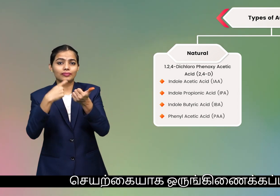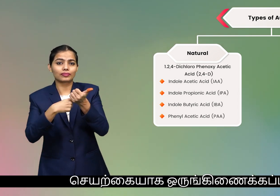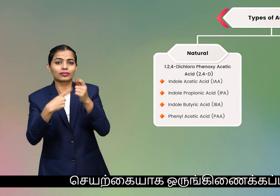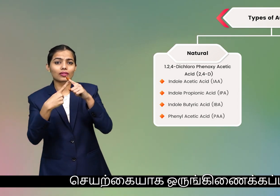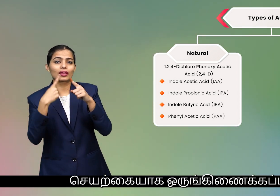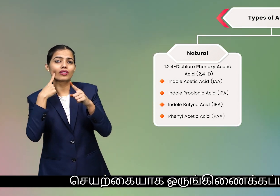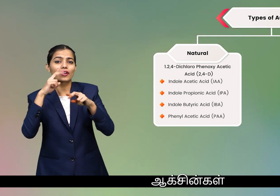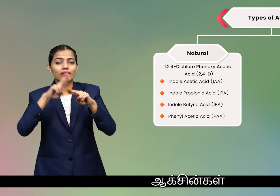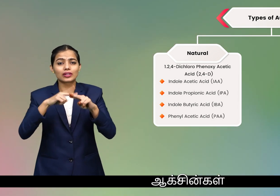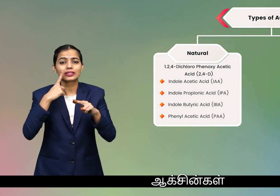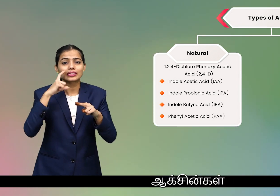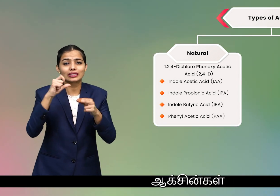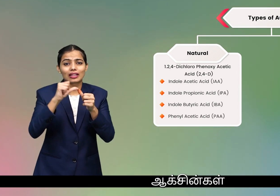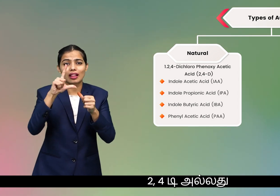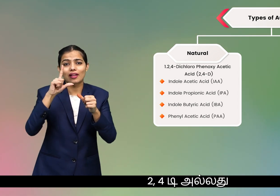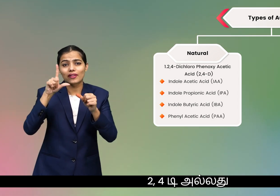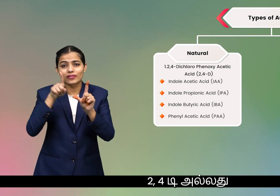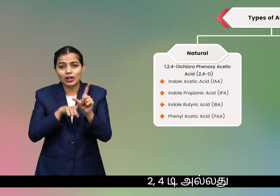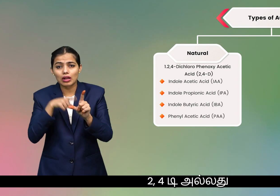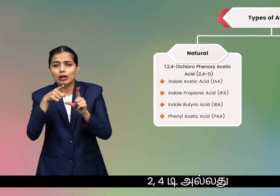செயற்கையாக ஒருங்கிணைக்கப்பட்ட ஆக்சின்கள்